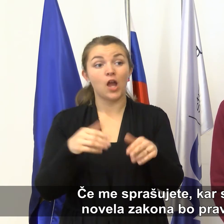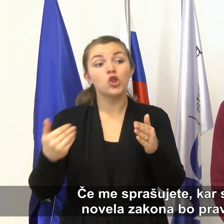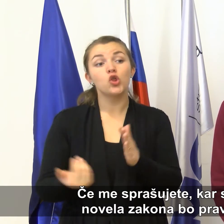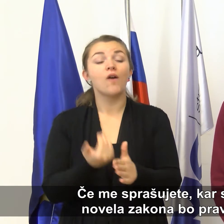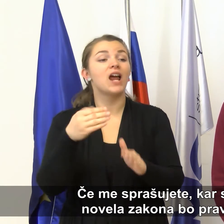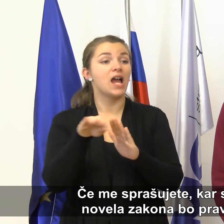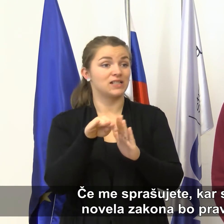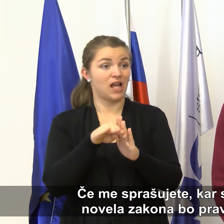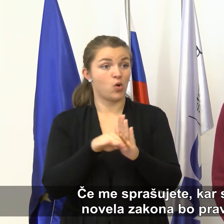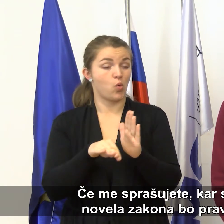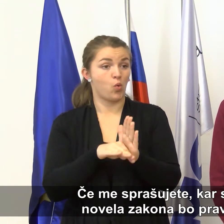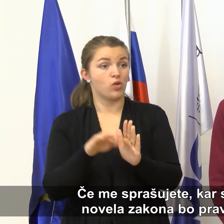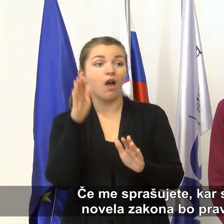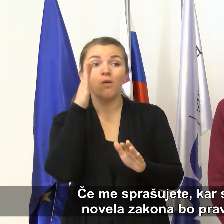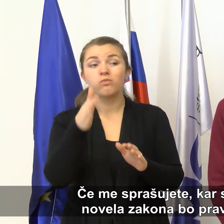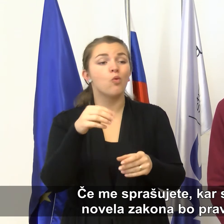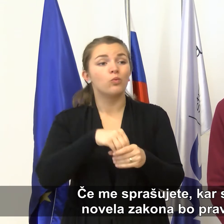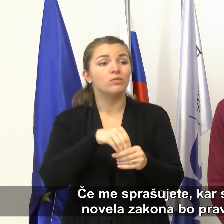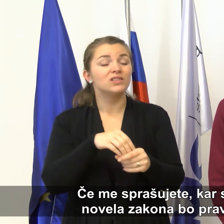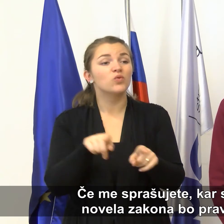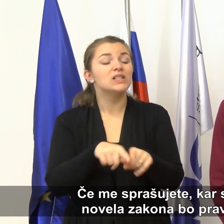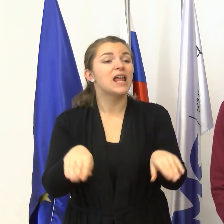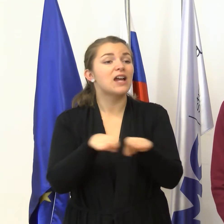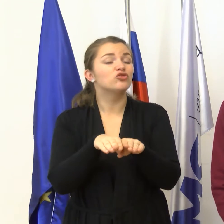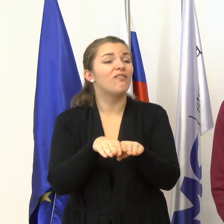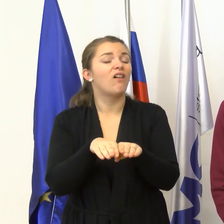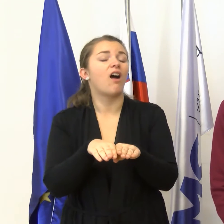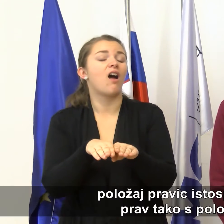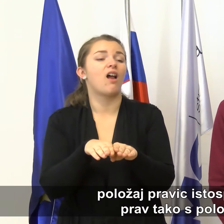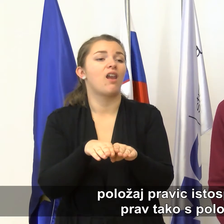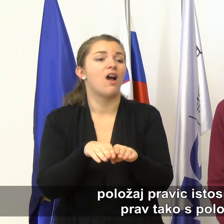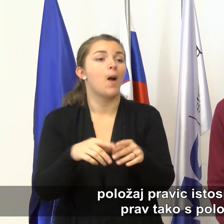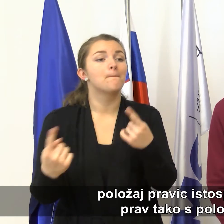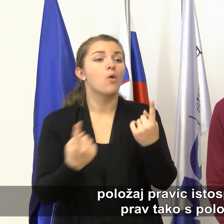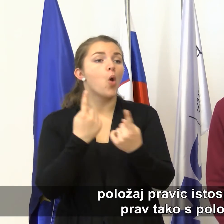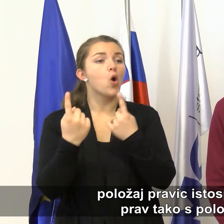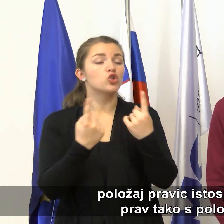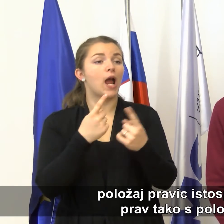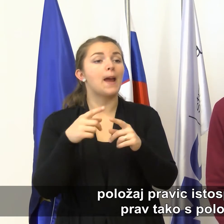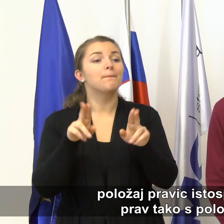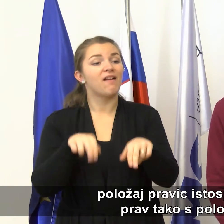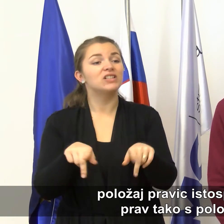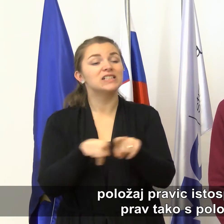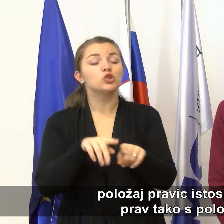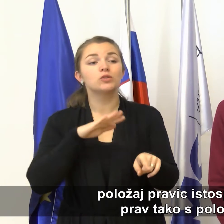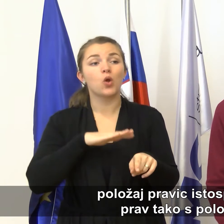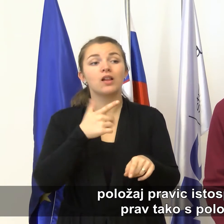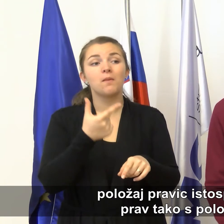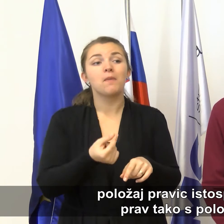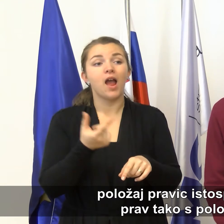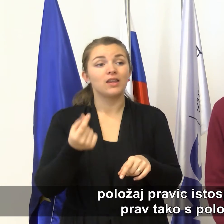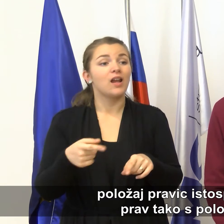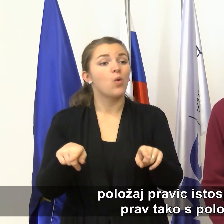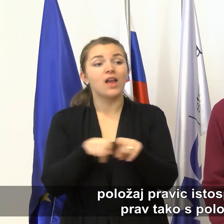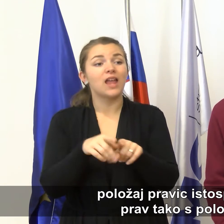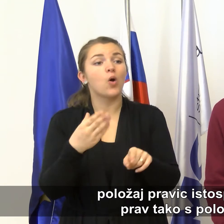novela zakona bo pravzaprav izenačevala položaj pravic istospolnih partnerjev prav